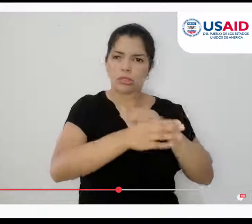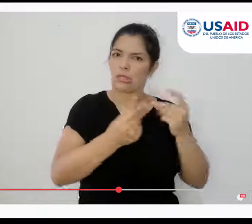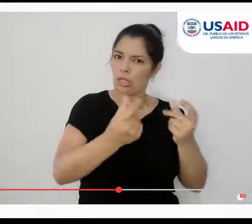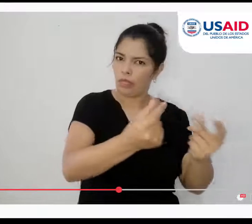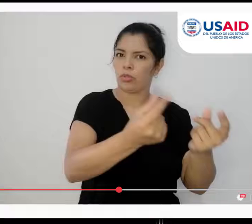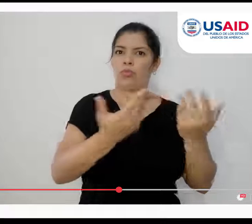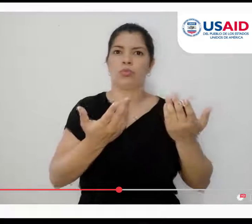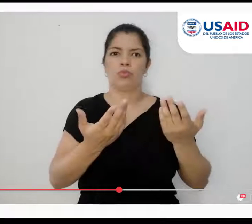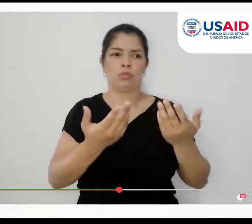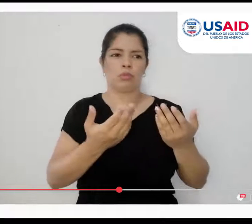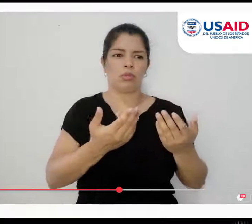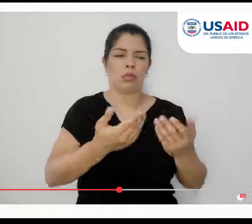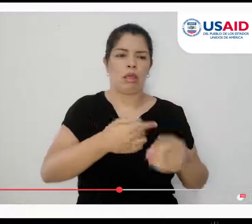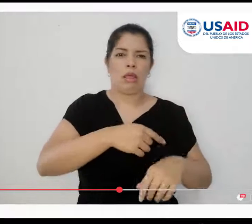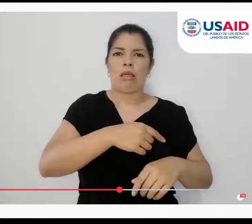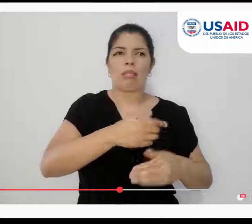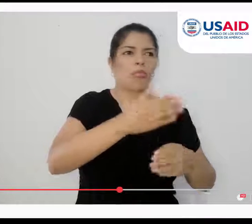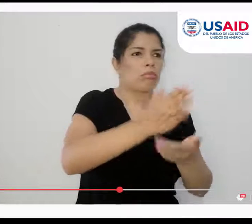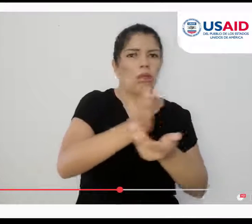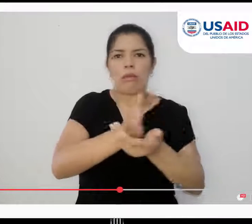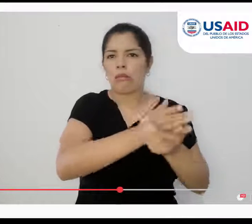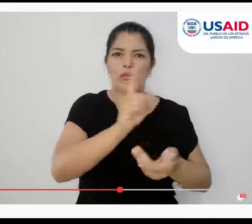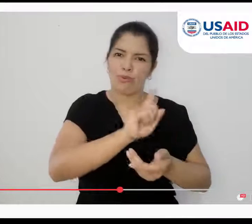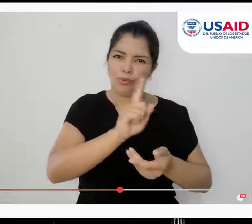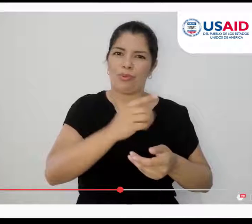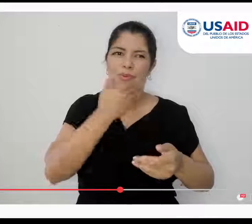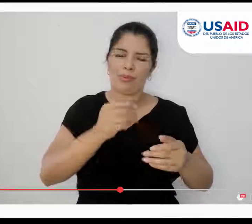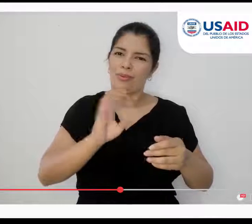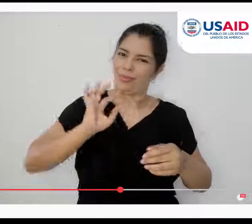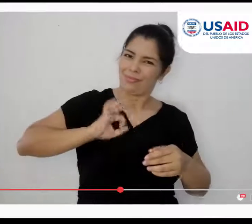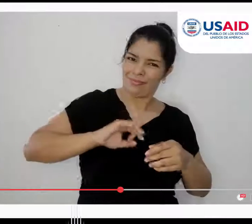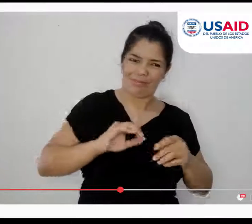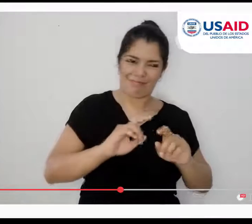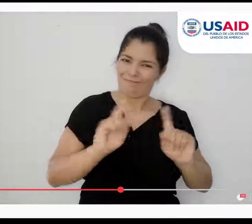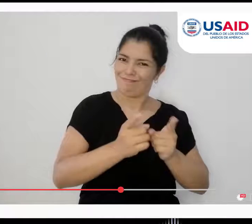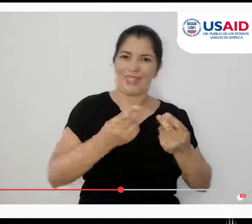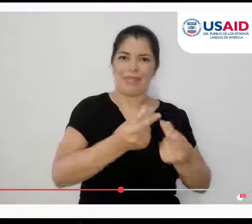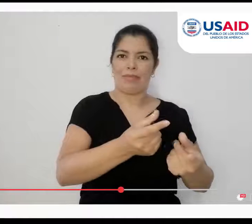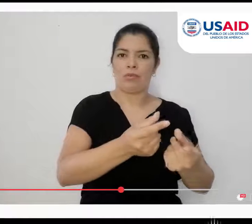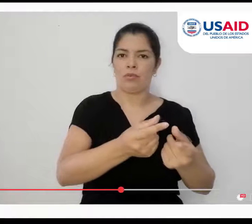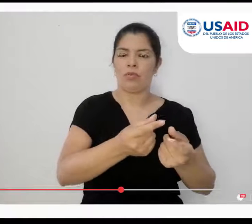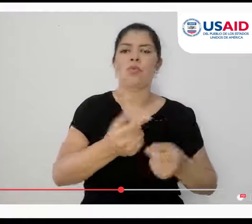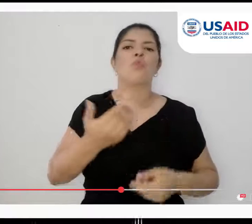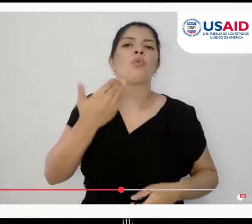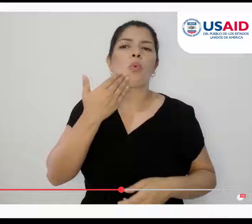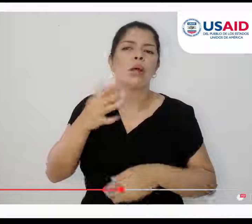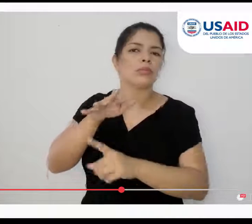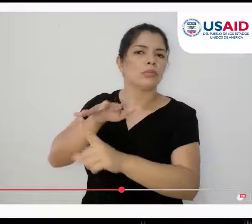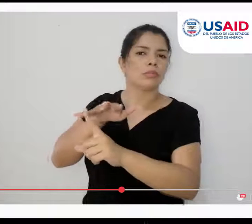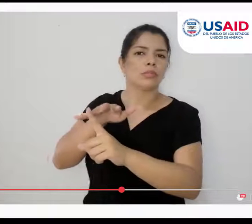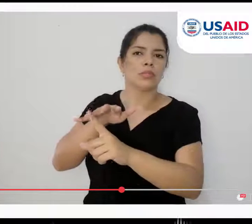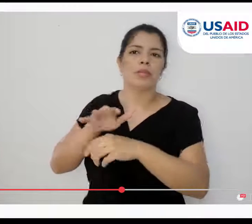dejarlo en los programas de gobierno, tanto de los candidatos y candidatas, y posteriormente en